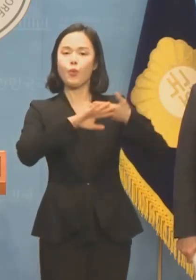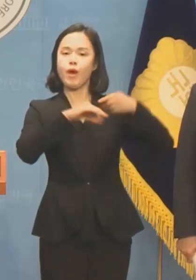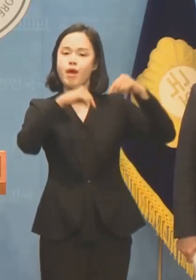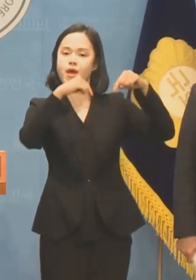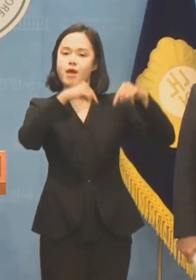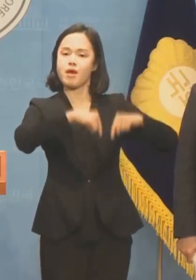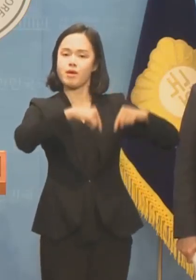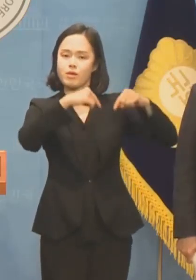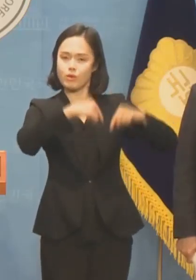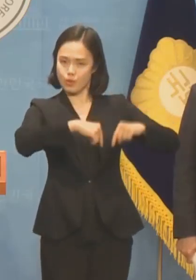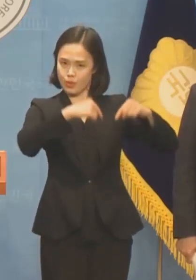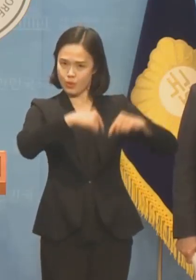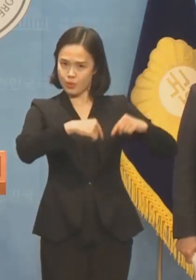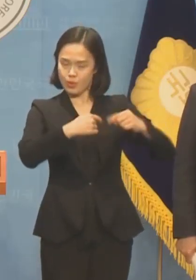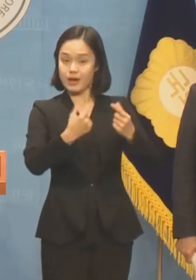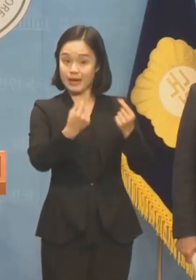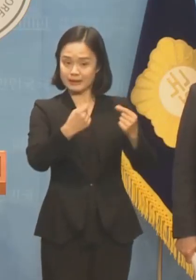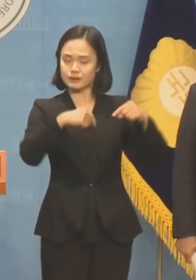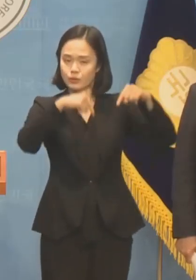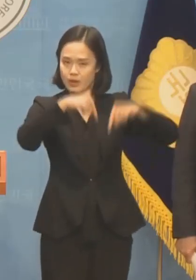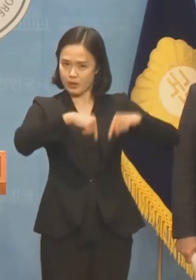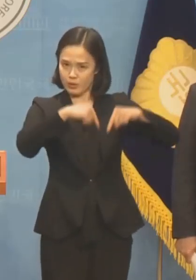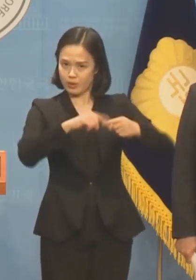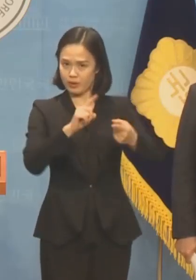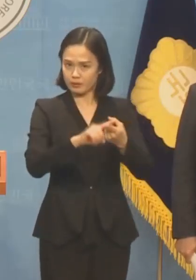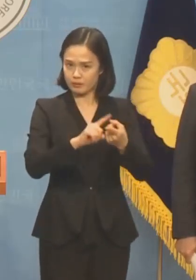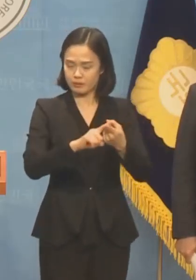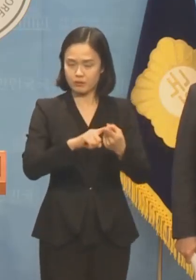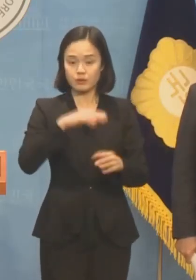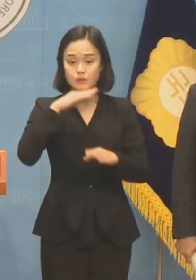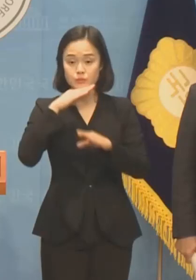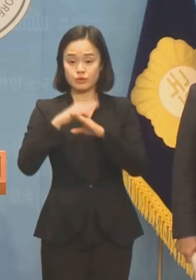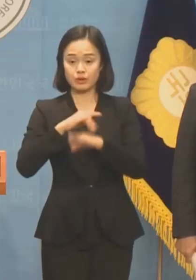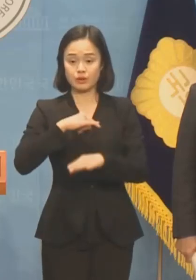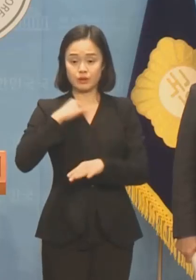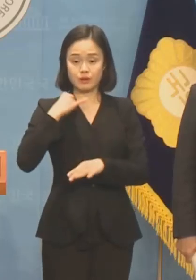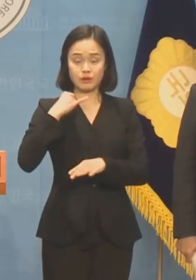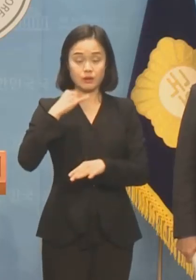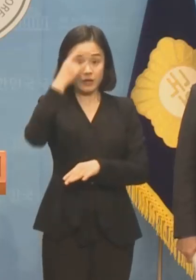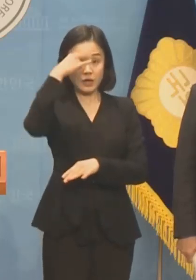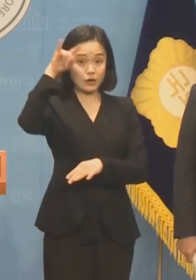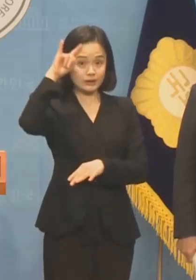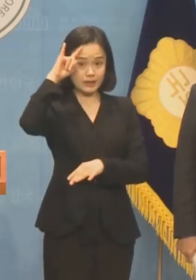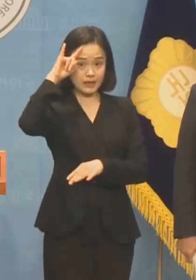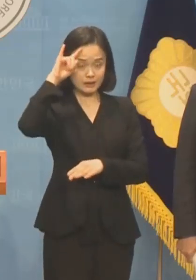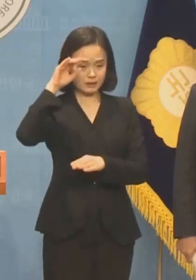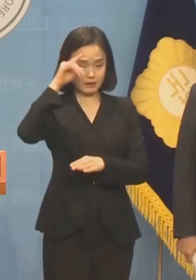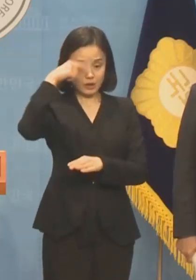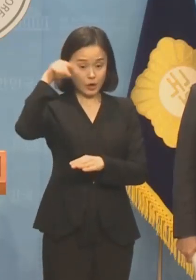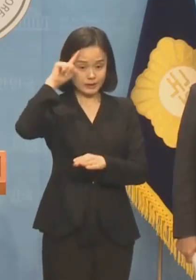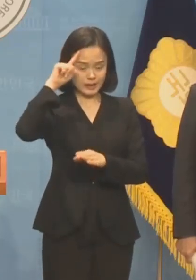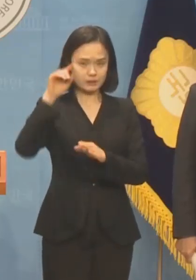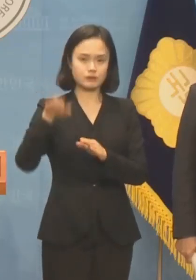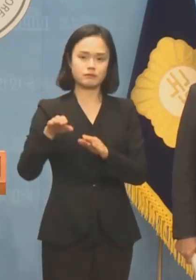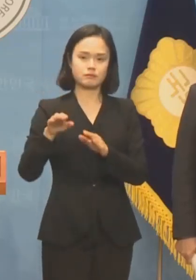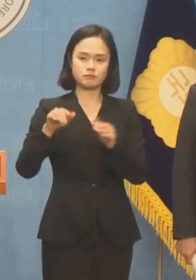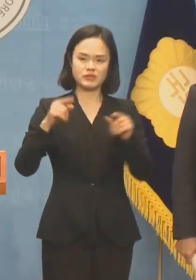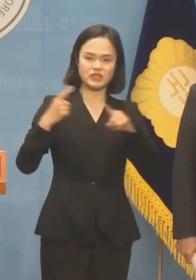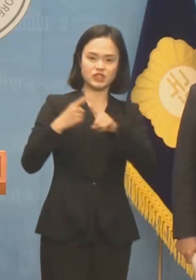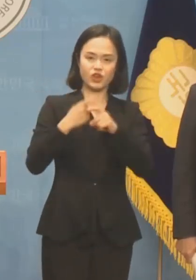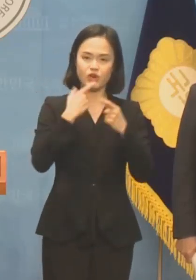중국, 러시아를 적대시하고 일본 중심의 기이한 외교 정책을 고집한다라는 어처구니 없는